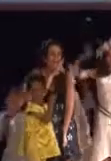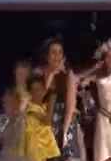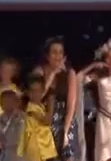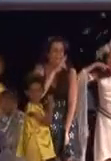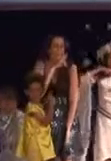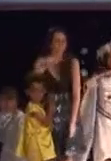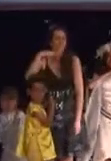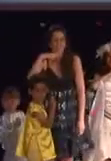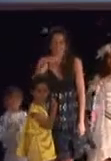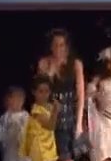Rose!